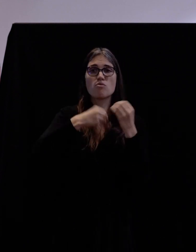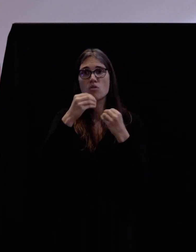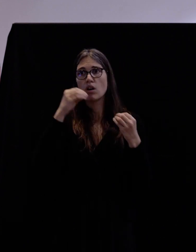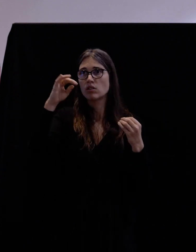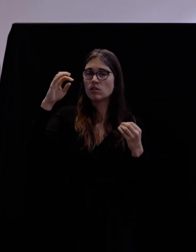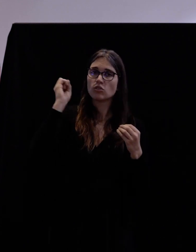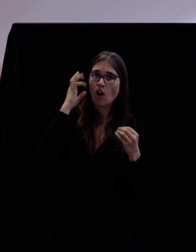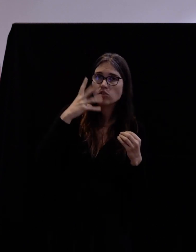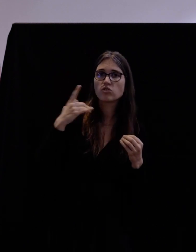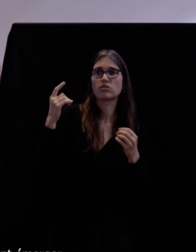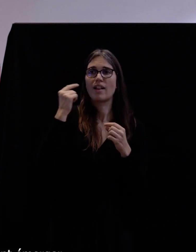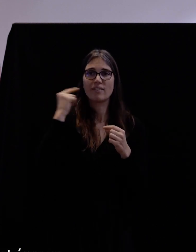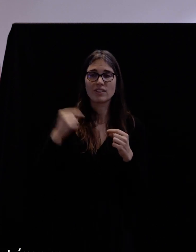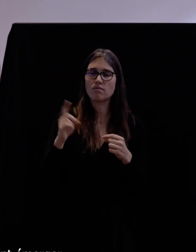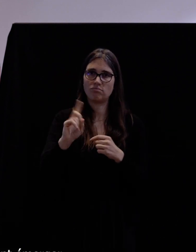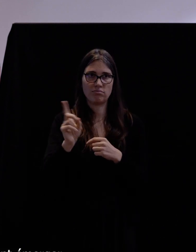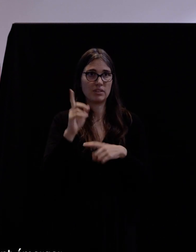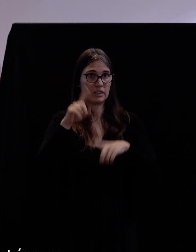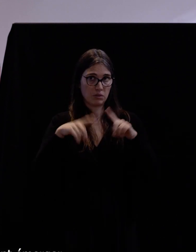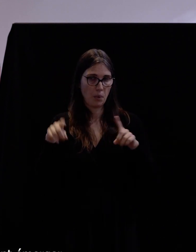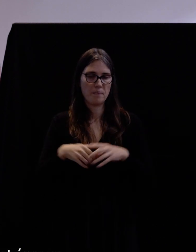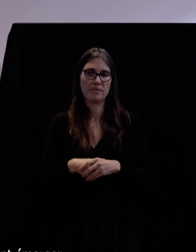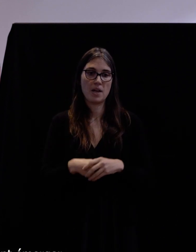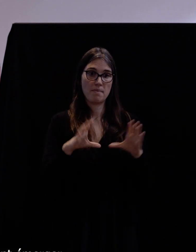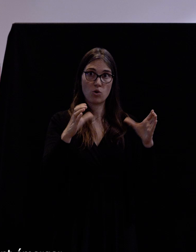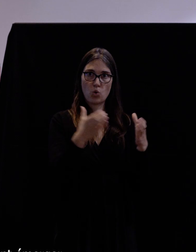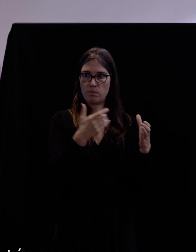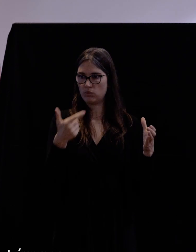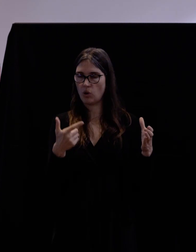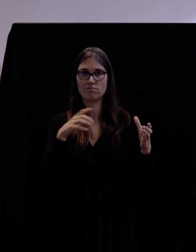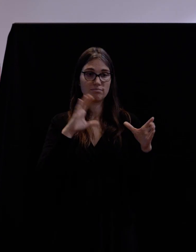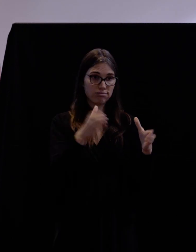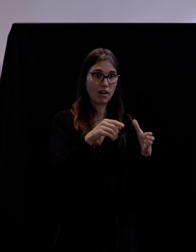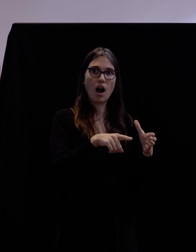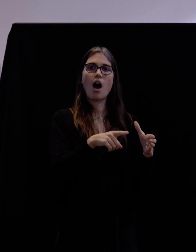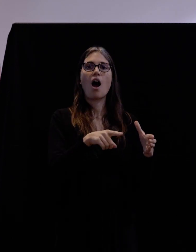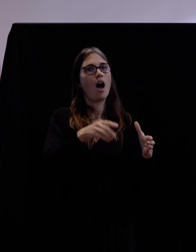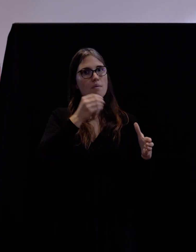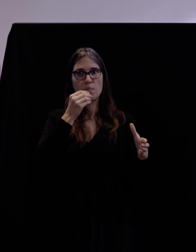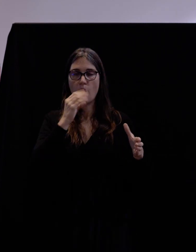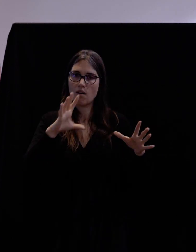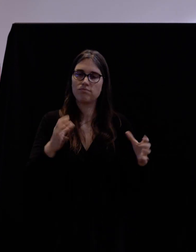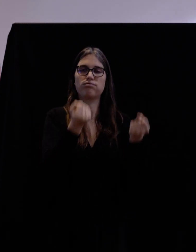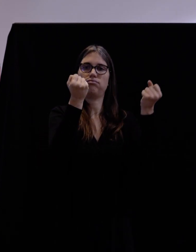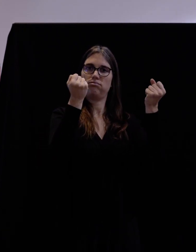Un peu évidemment, mais pas que. Il y a ceux qui vont émerger, trouver l'équilibre. Adrien,